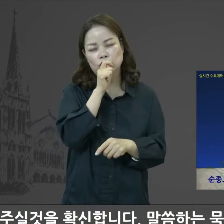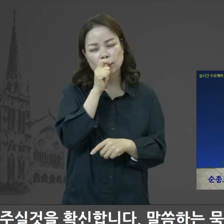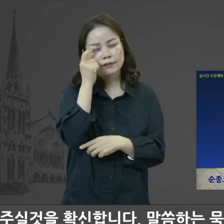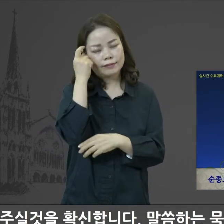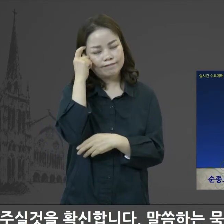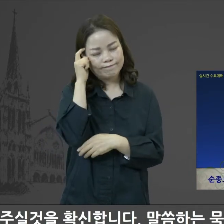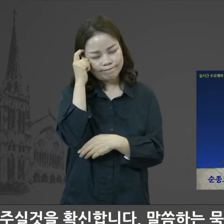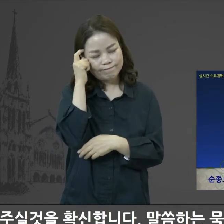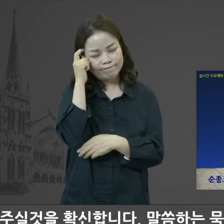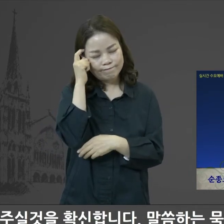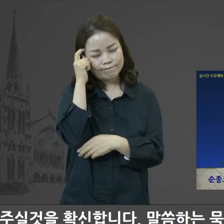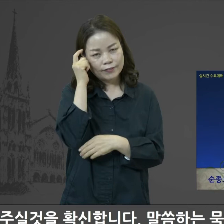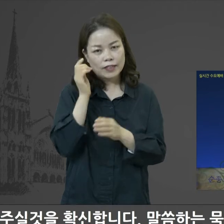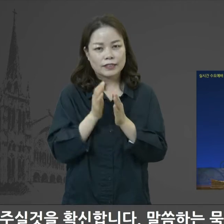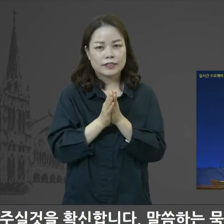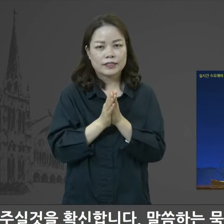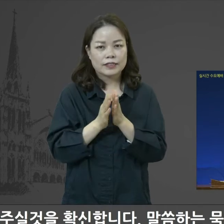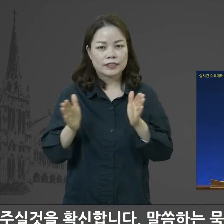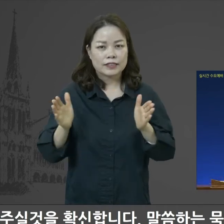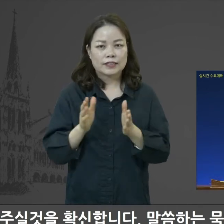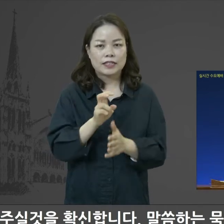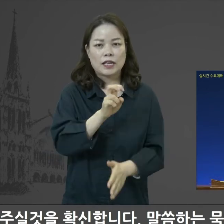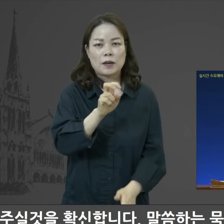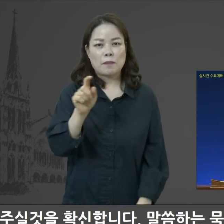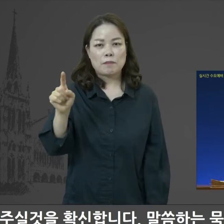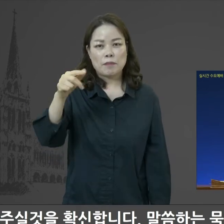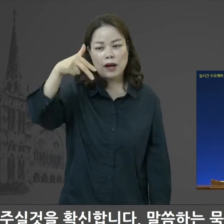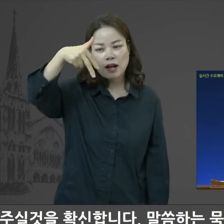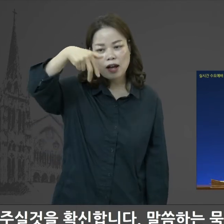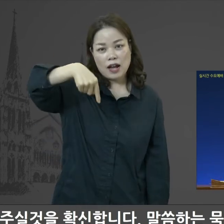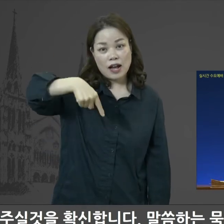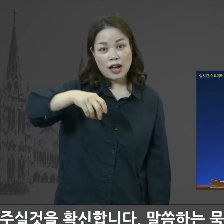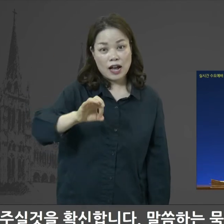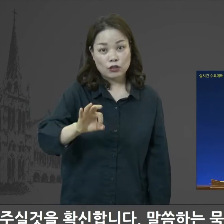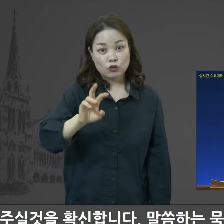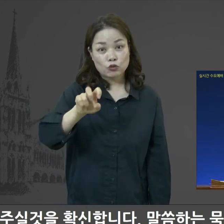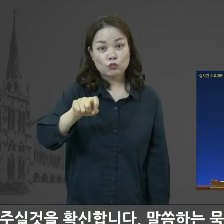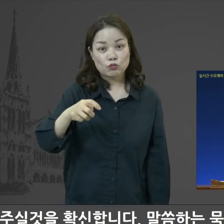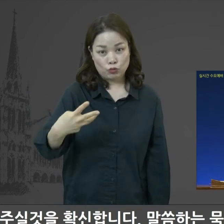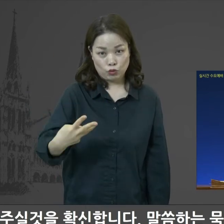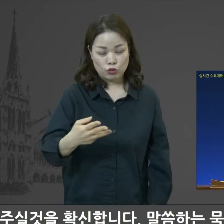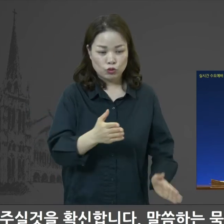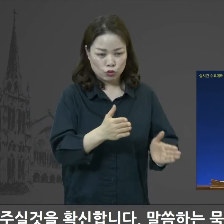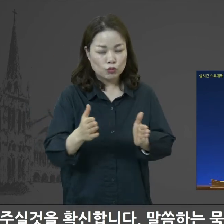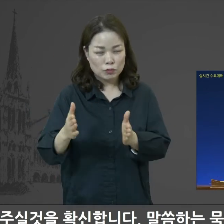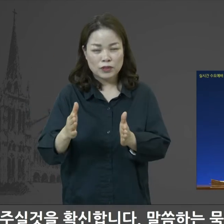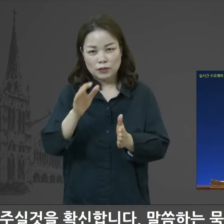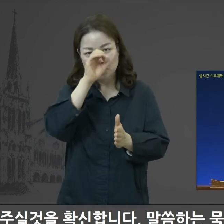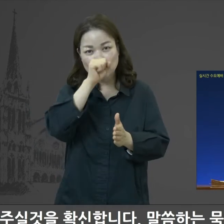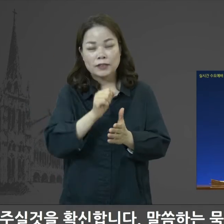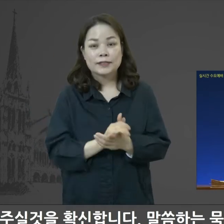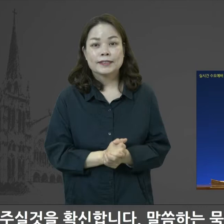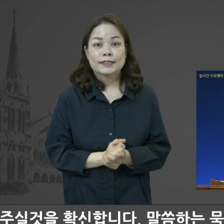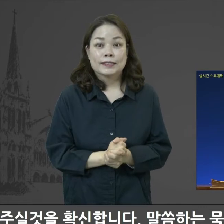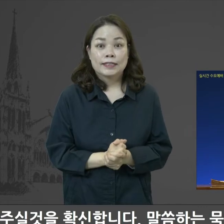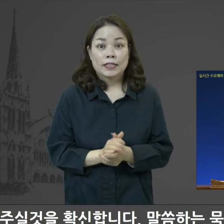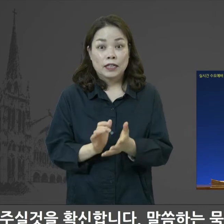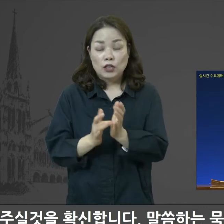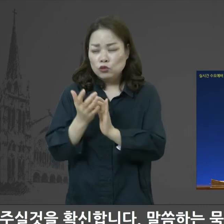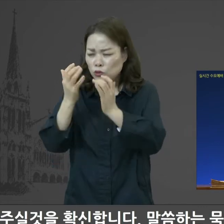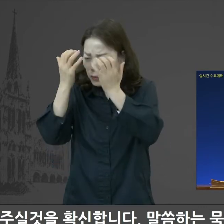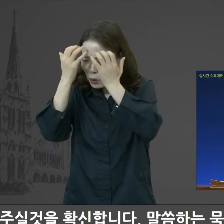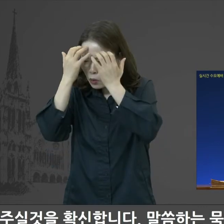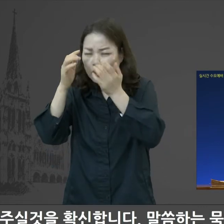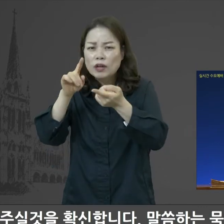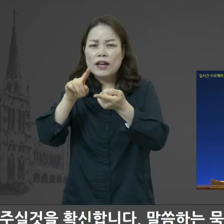그 묵상을 시작하는 마중물이 될 수 있으면 좋겠습니다. 이 말씀 통해서 예수님의 고난에